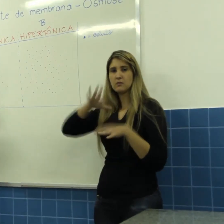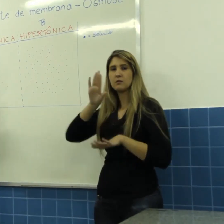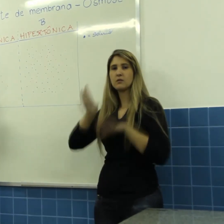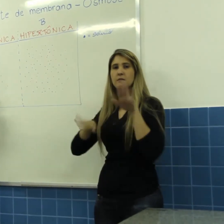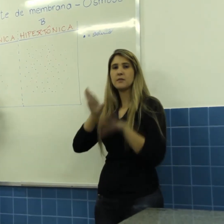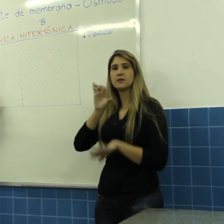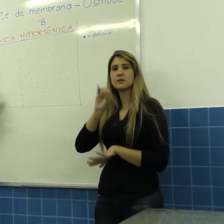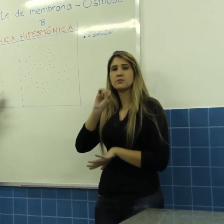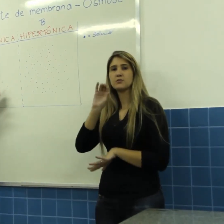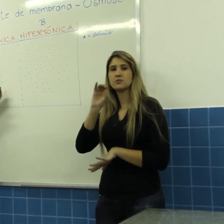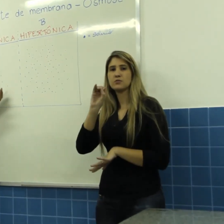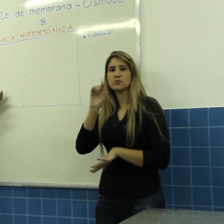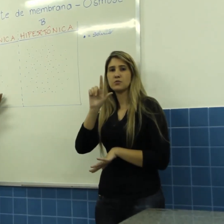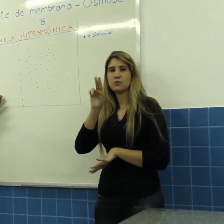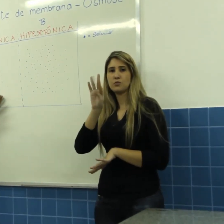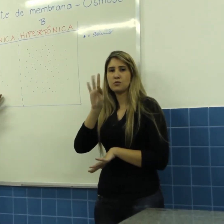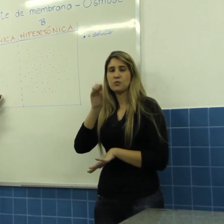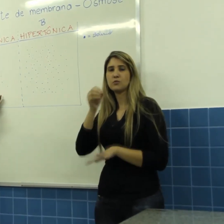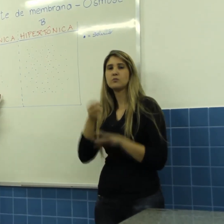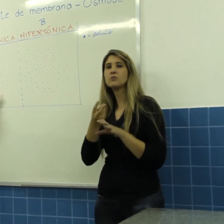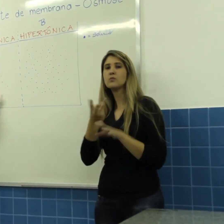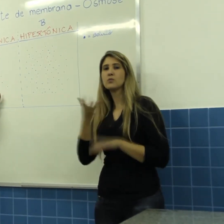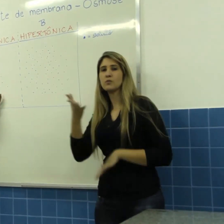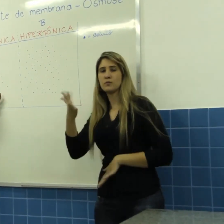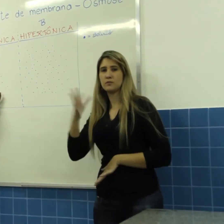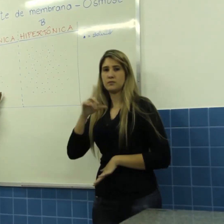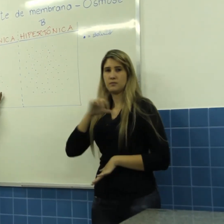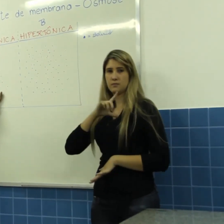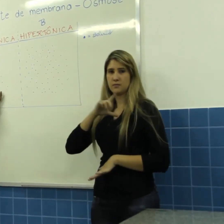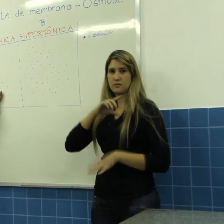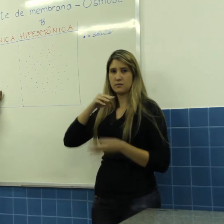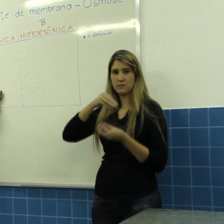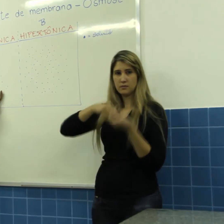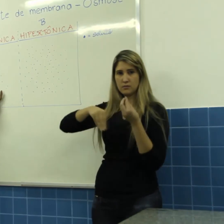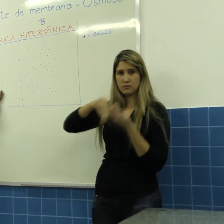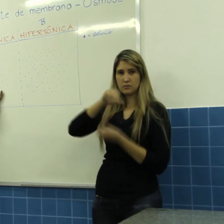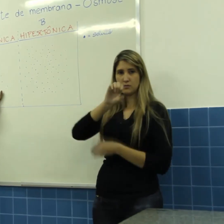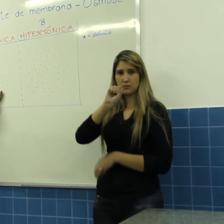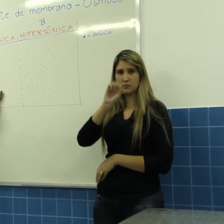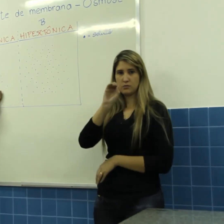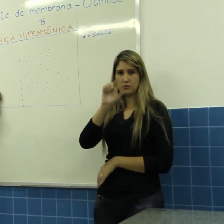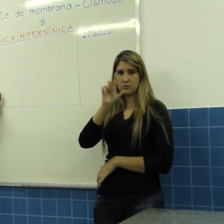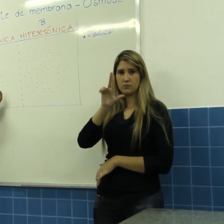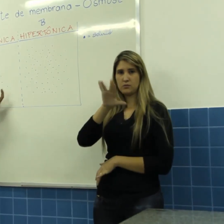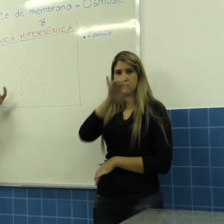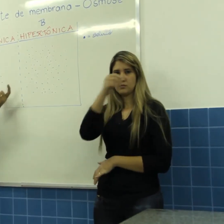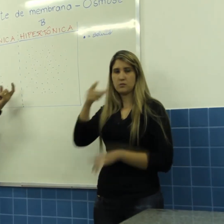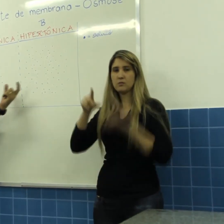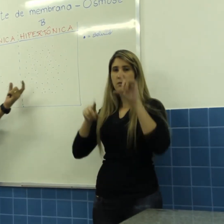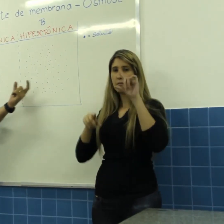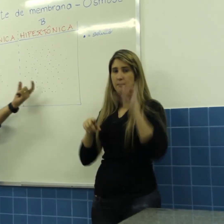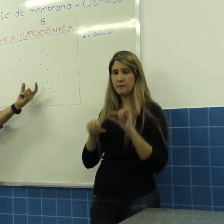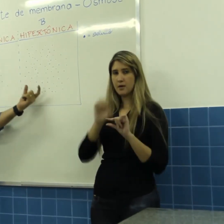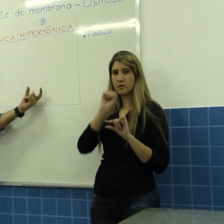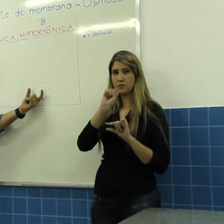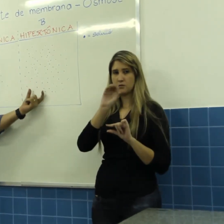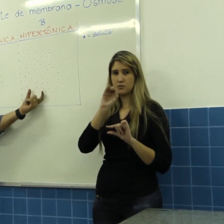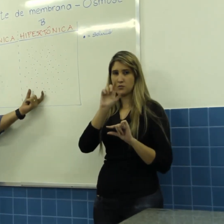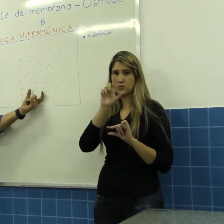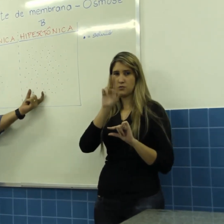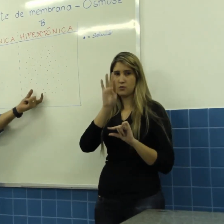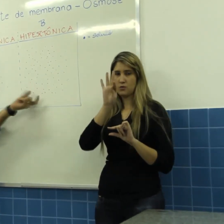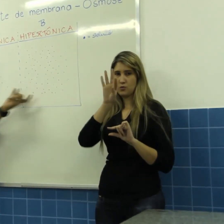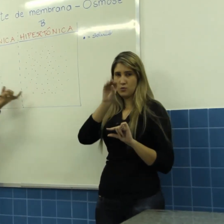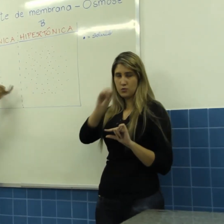Então, aquela solução que apresenta menor quantidade de soluto em relação a uma